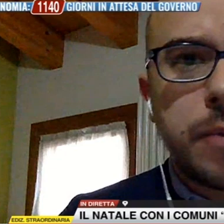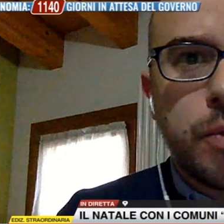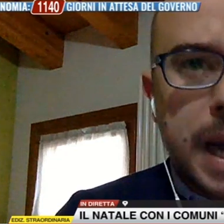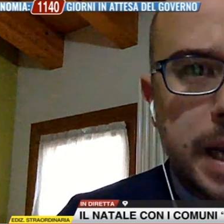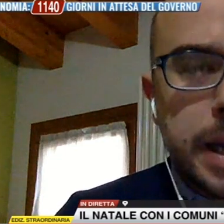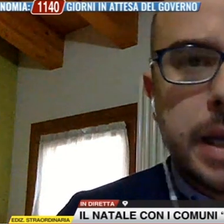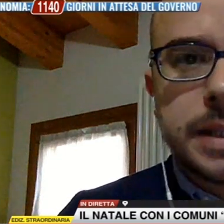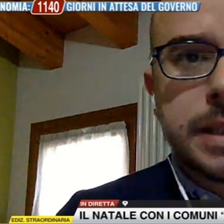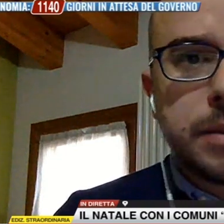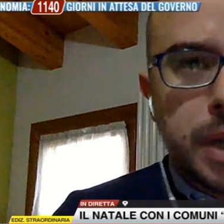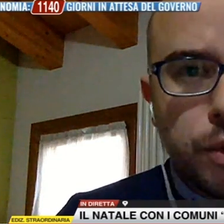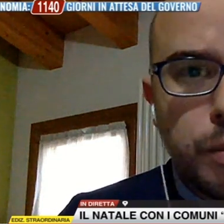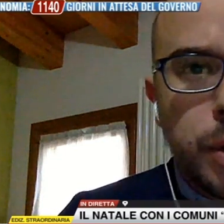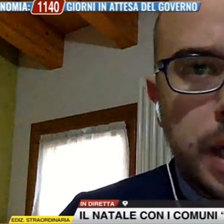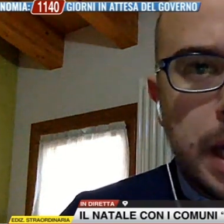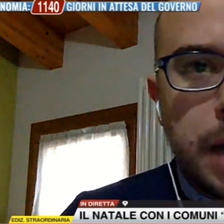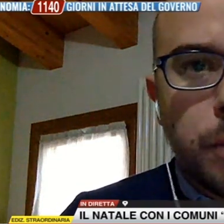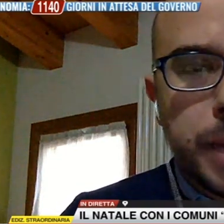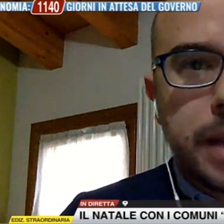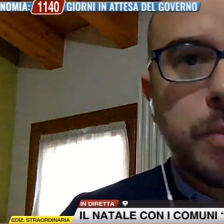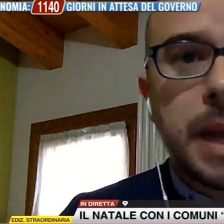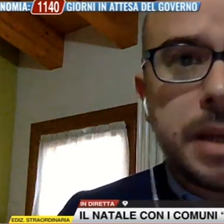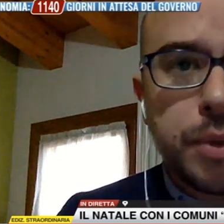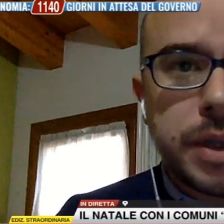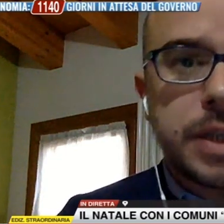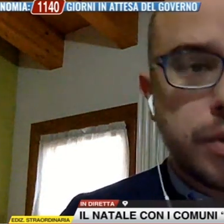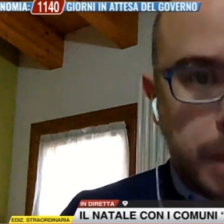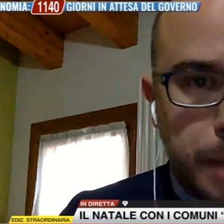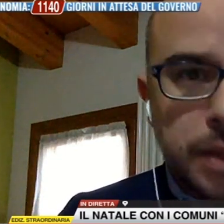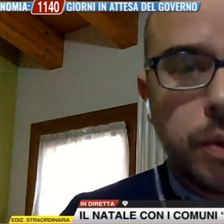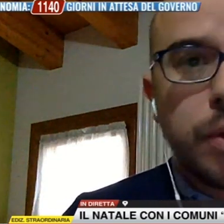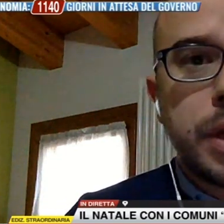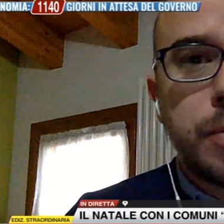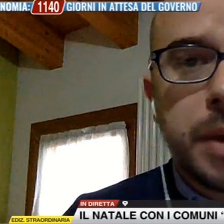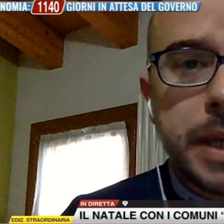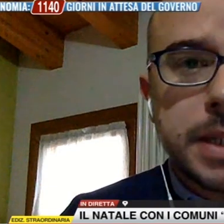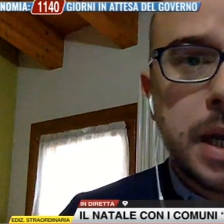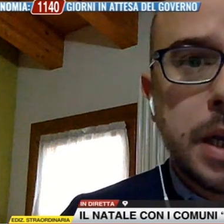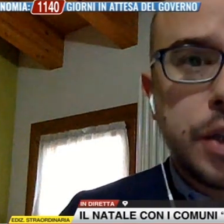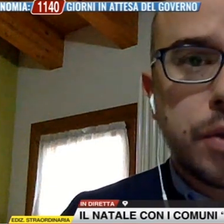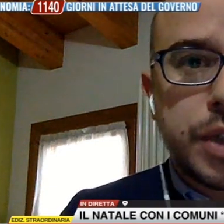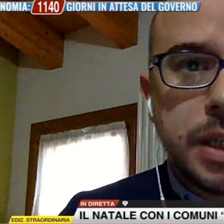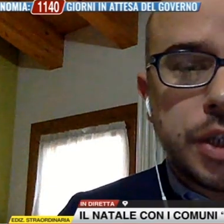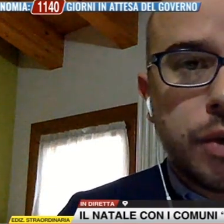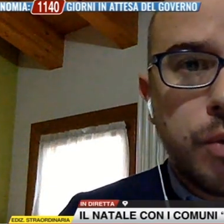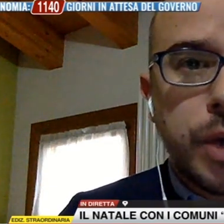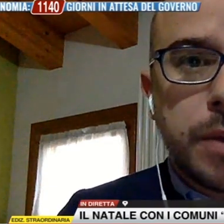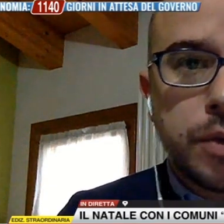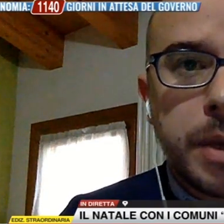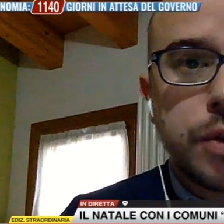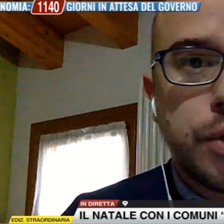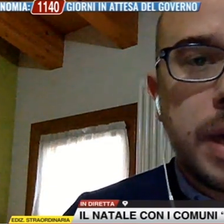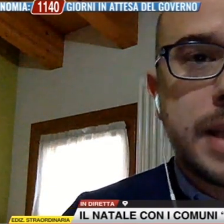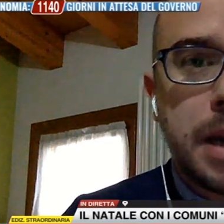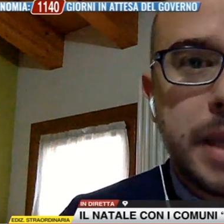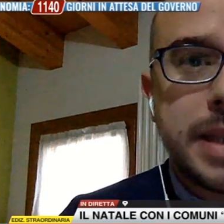situazioni umane, senza ombra di dubbio le comprendo, ma al tempo stesso, ripeto quello che ho detto in premessa, ci sono sindaci di comuni che in questo